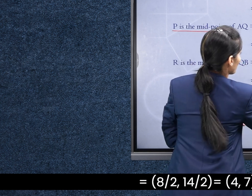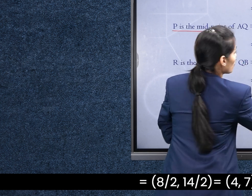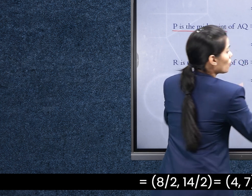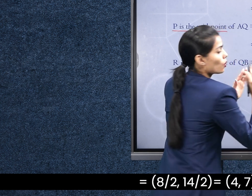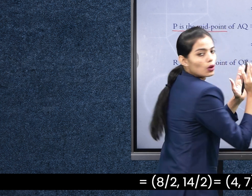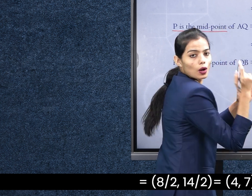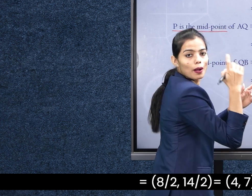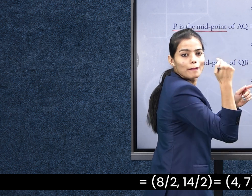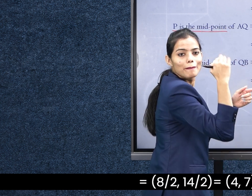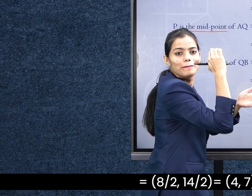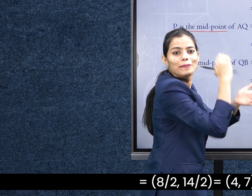8/2,